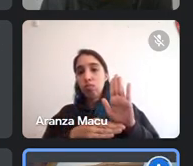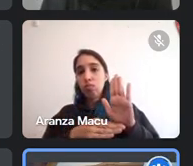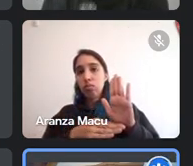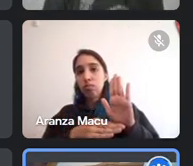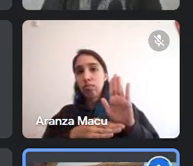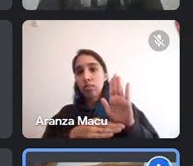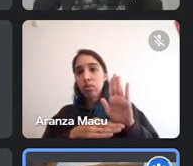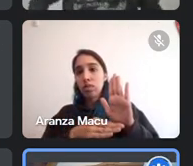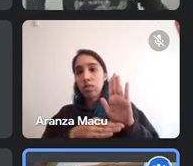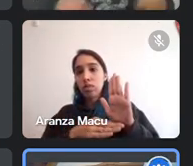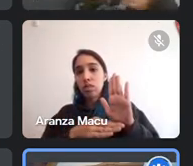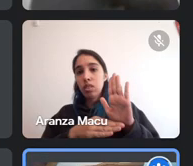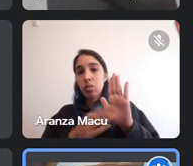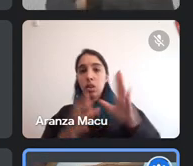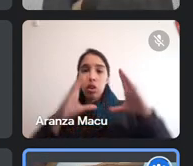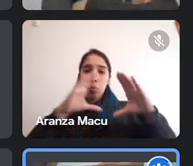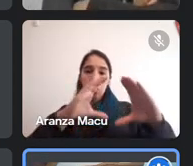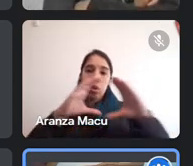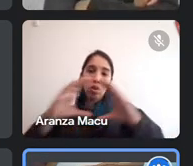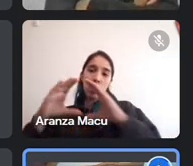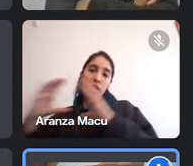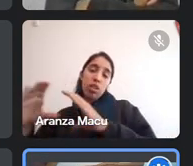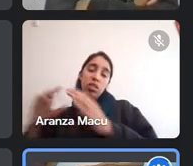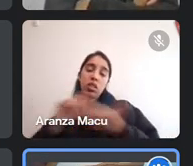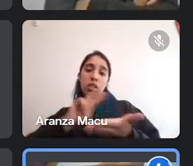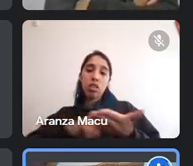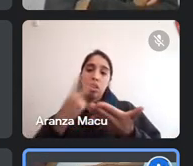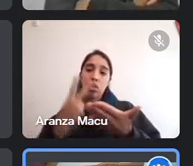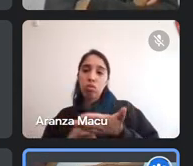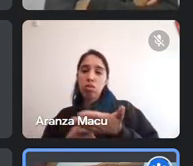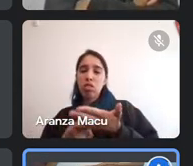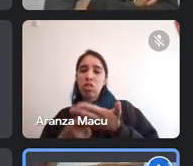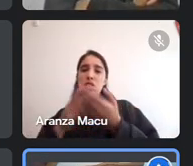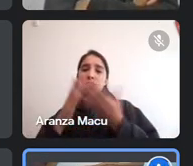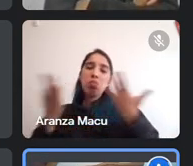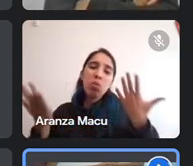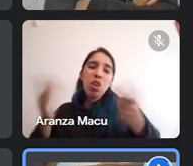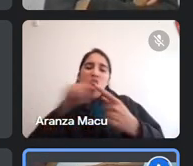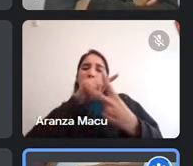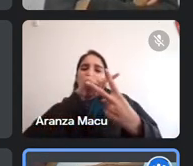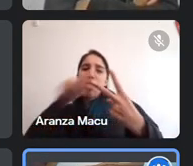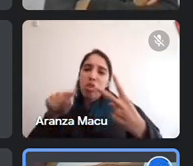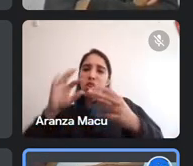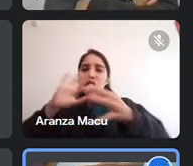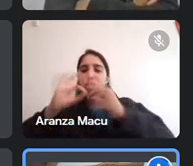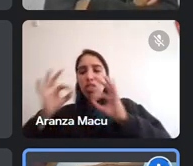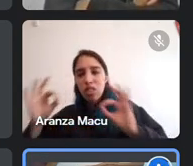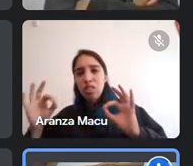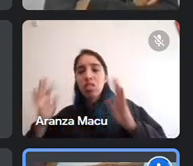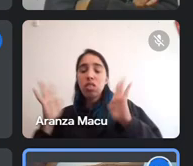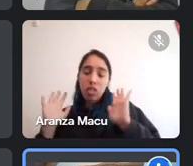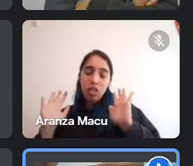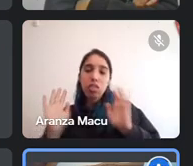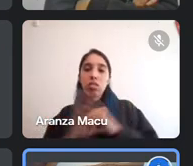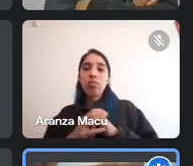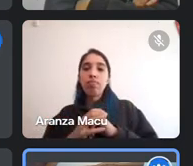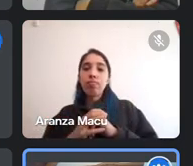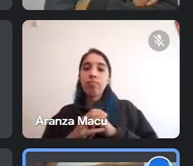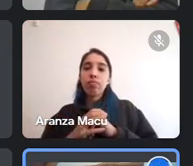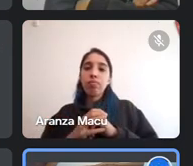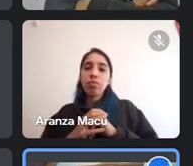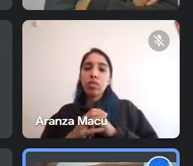la separación en bloques y traducción de, aunque sea dos oraciones o vemos lo que alcancen. Yo y